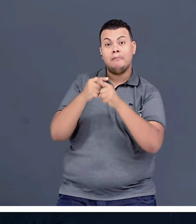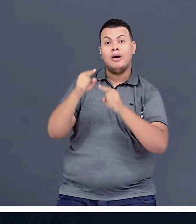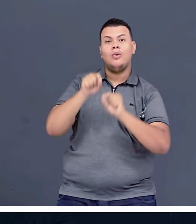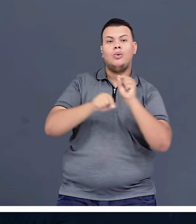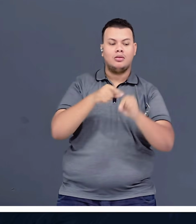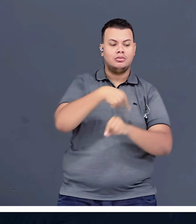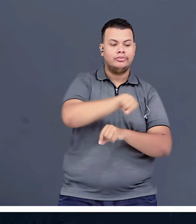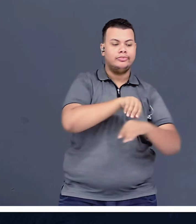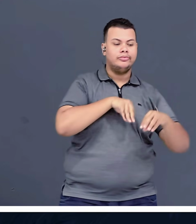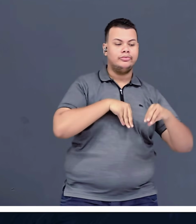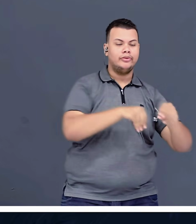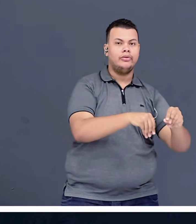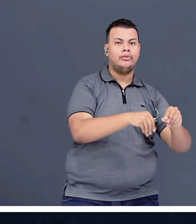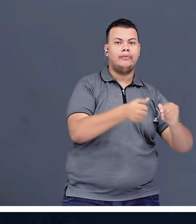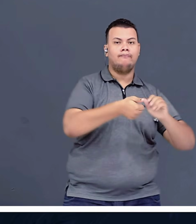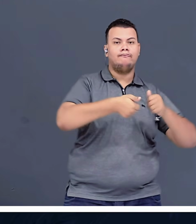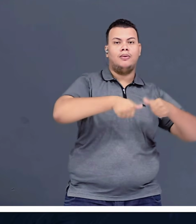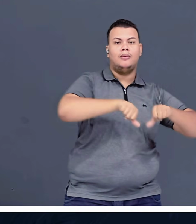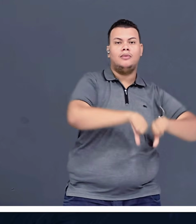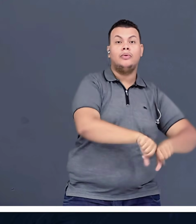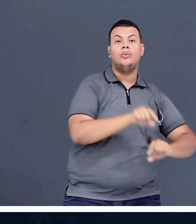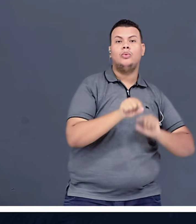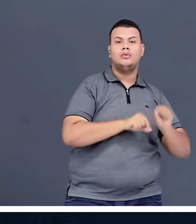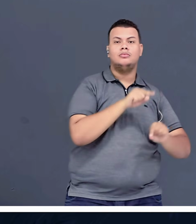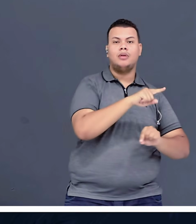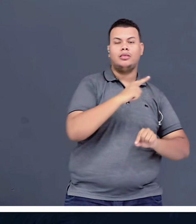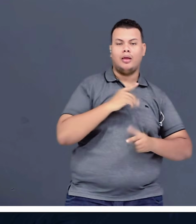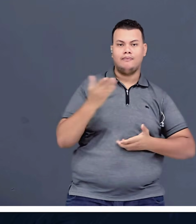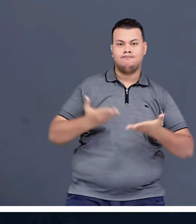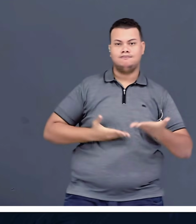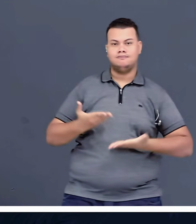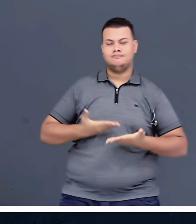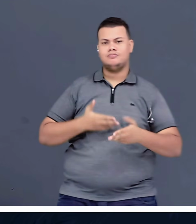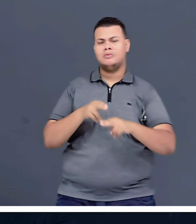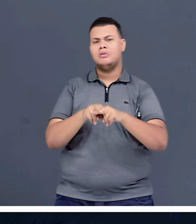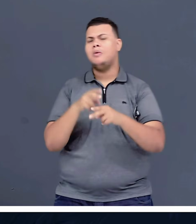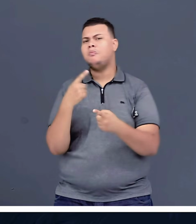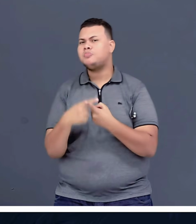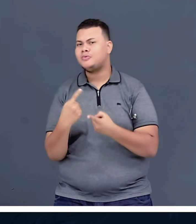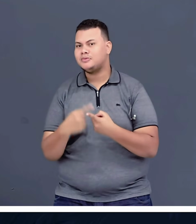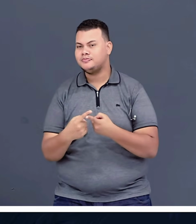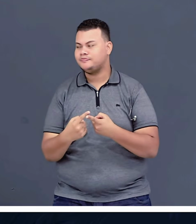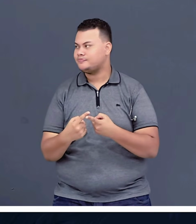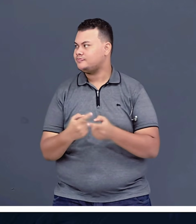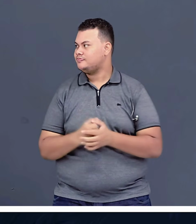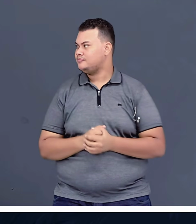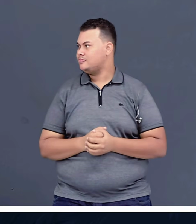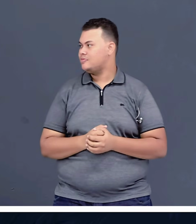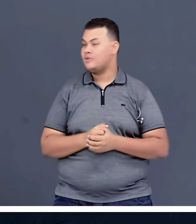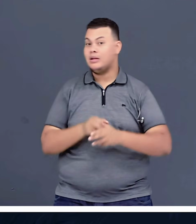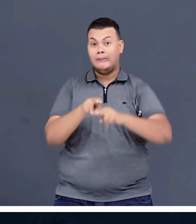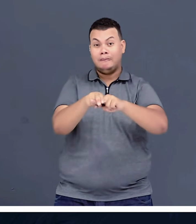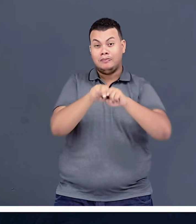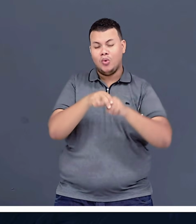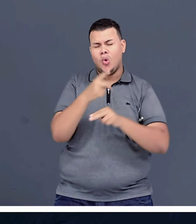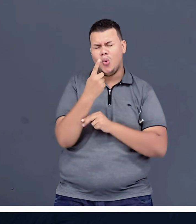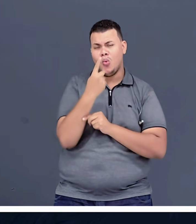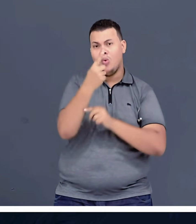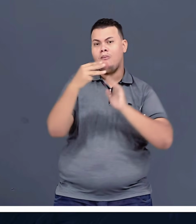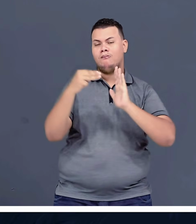terra da escassez, eles eram escravos. Por quê? Por um simples